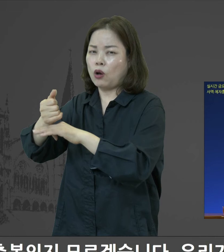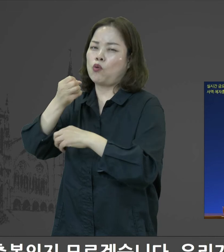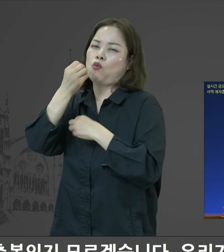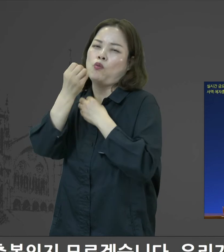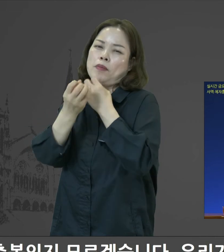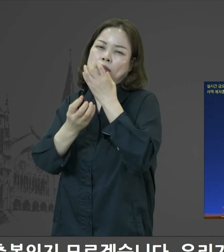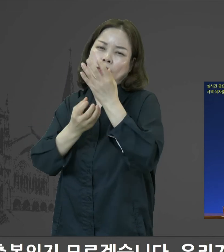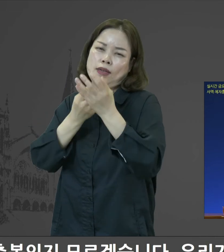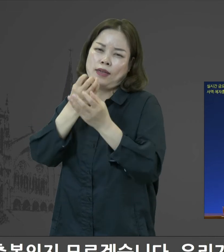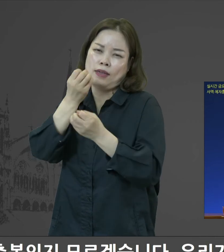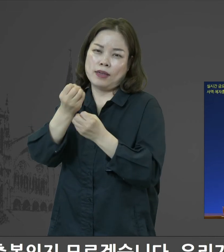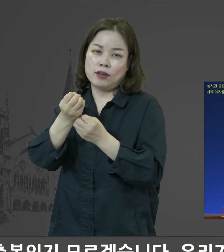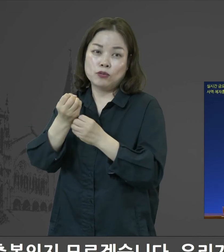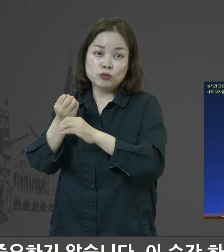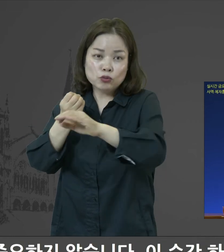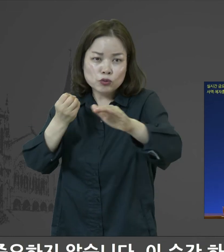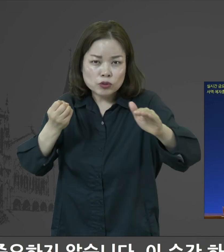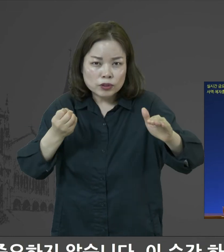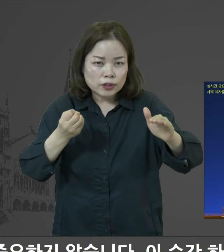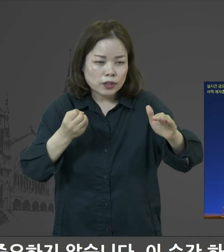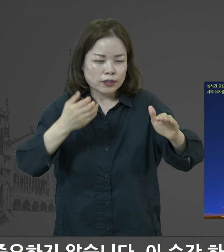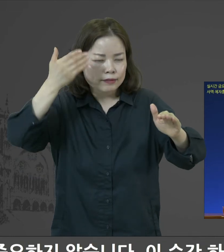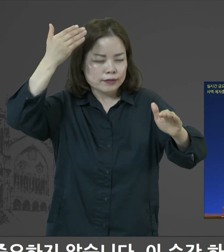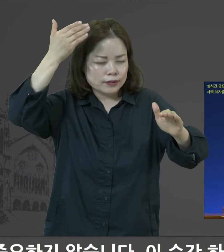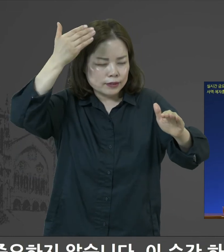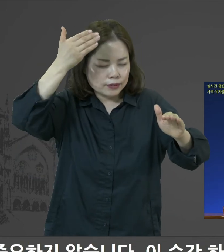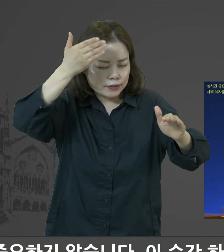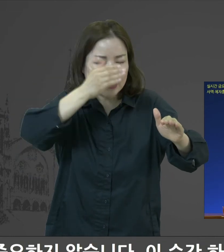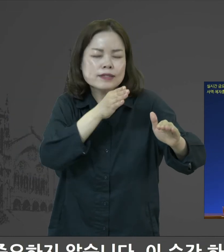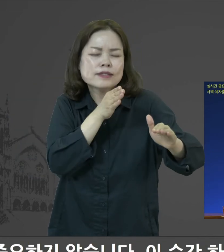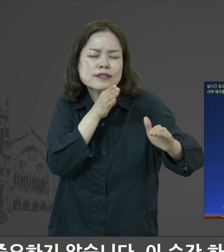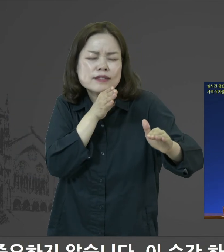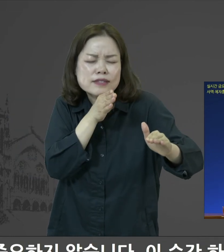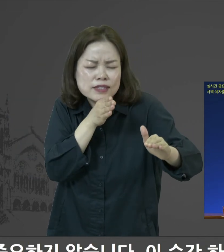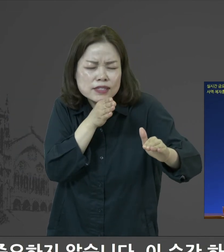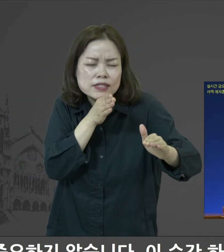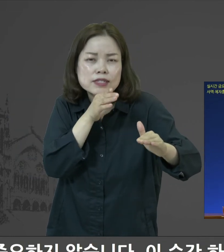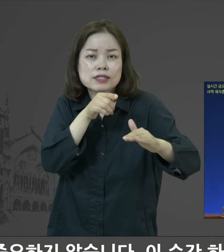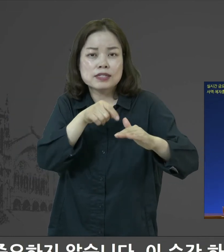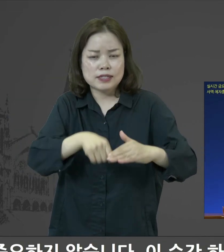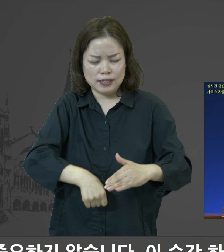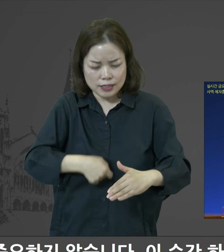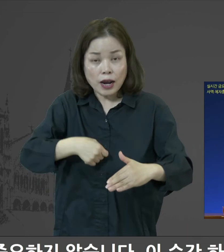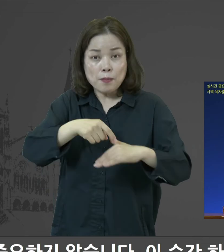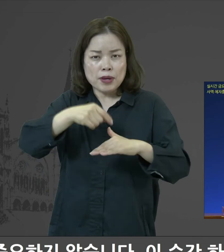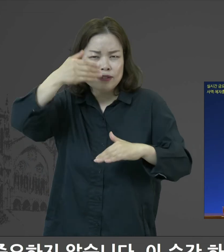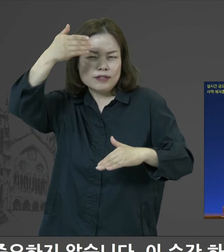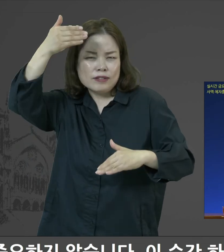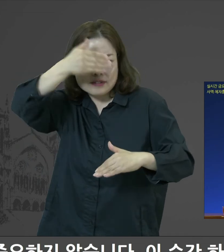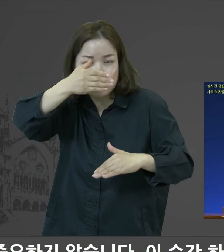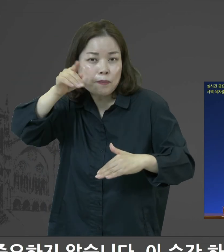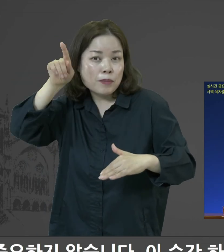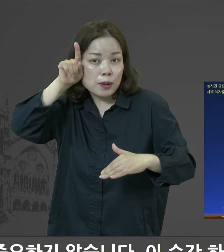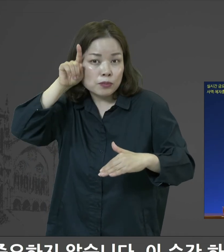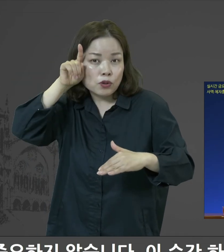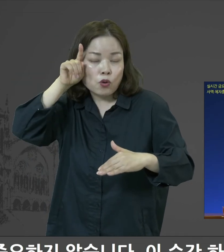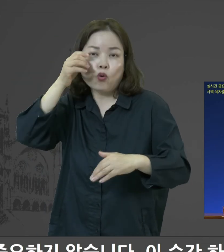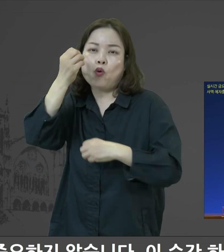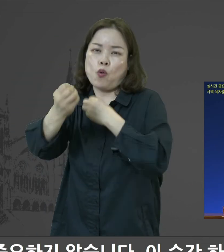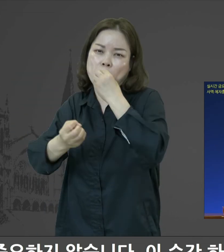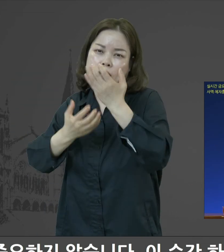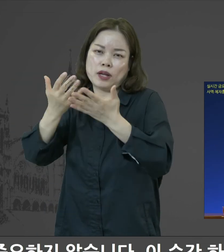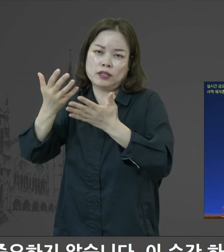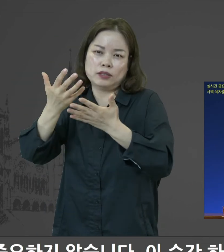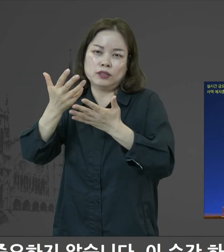왕이십니다, 이런 고백이 순전하게 진짜 마음으로 순도 100%로 있으시기를 주 안에서